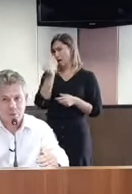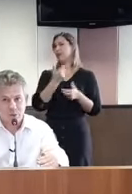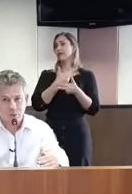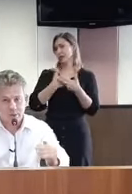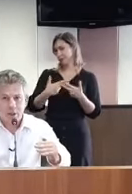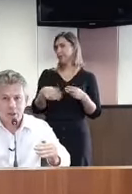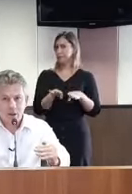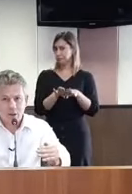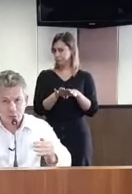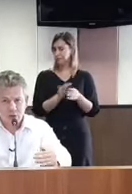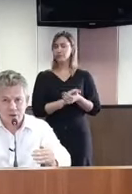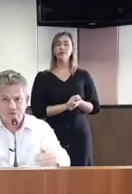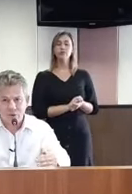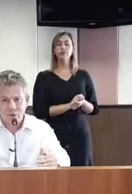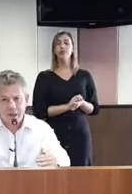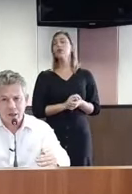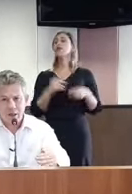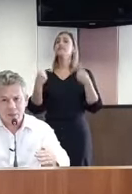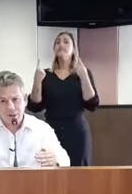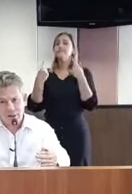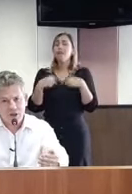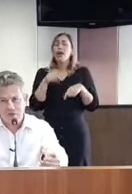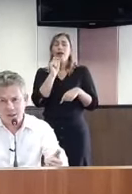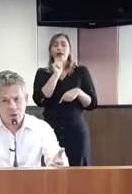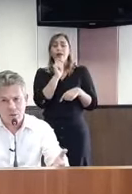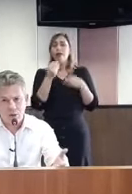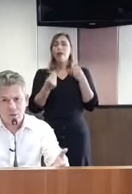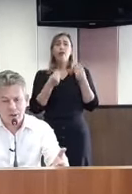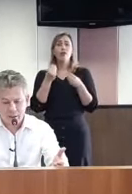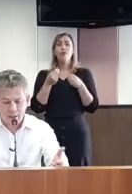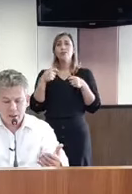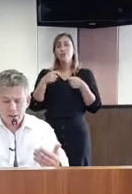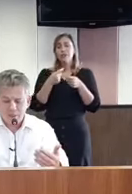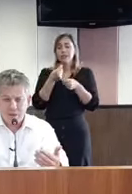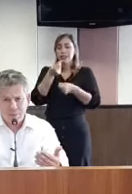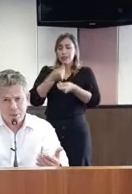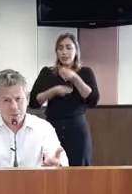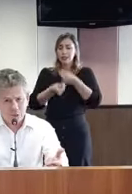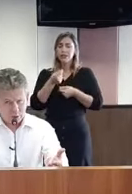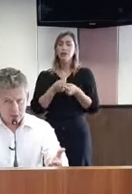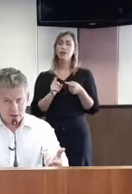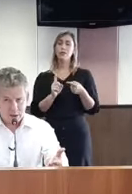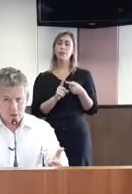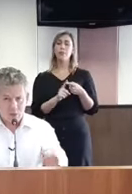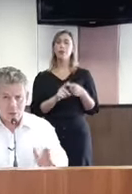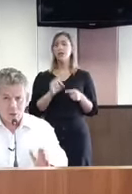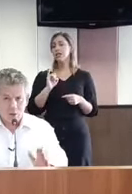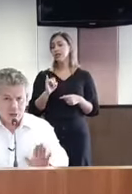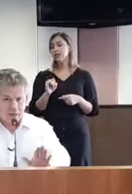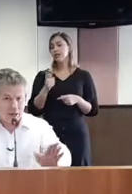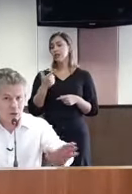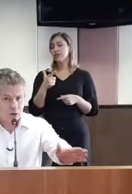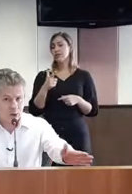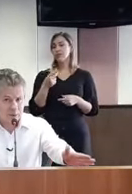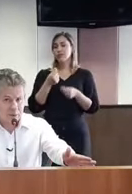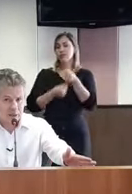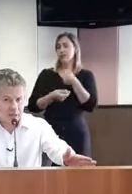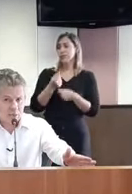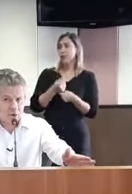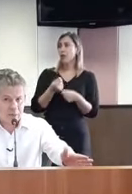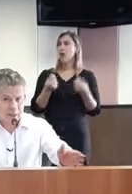das pessoas. E o nosso desafio é manter a atividade econômica, né, Bárbara? Porque senão o remédio que